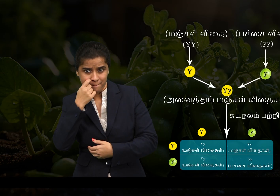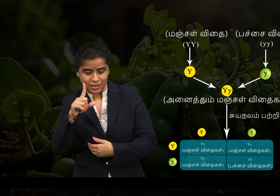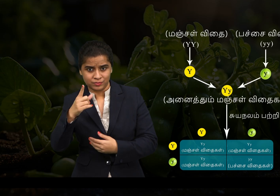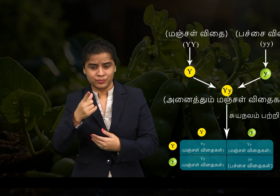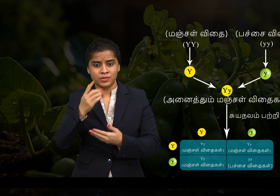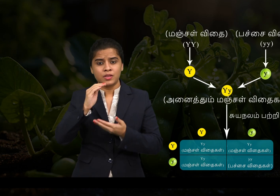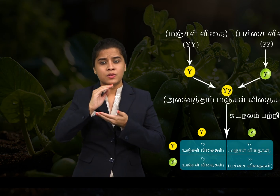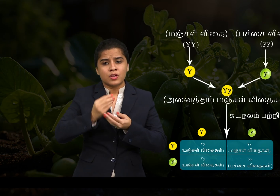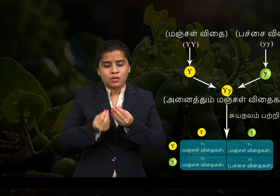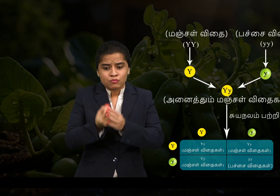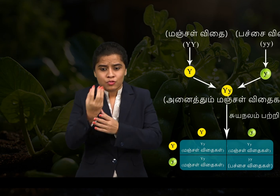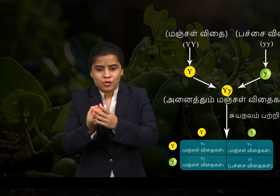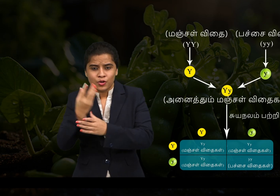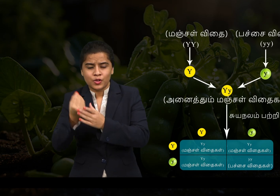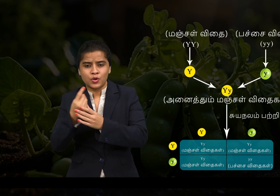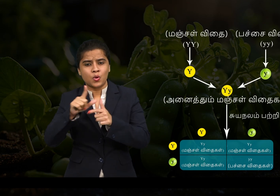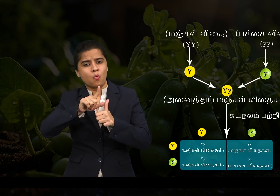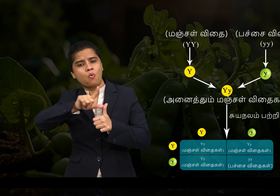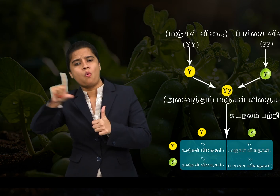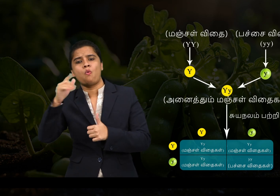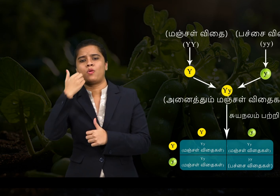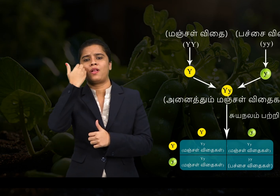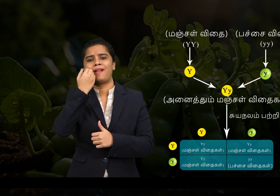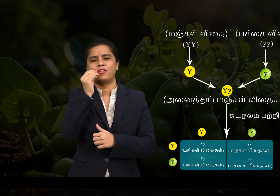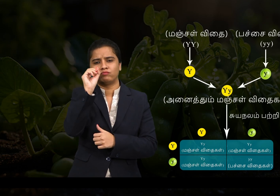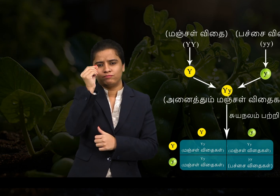அனைத்து மஞ்சள் விதைகளையும் உற்பத்தி செய்யும்.